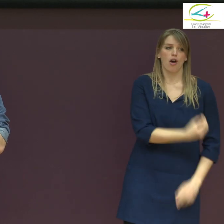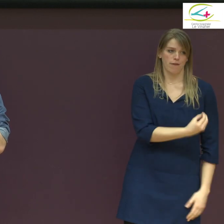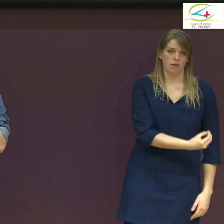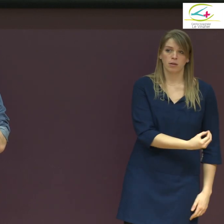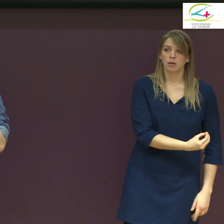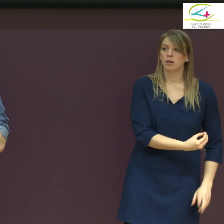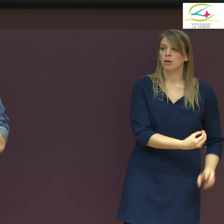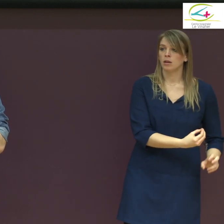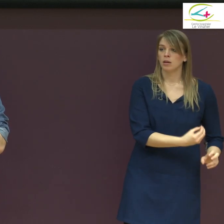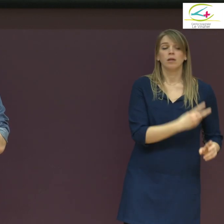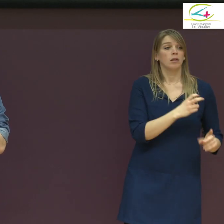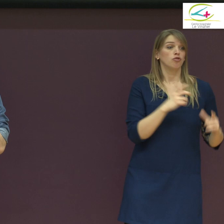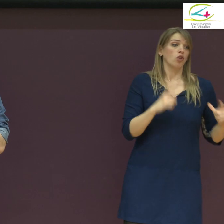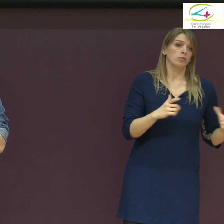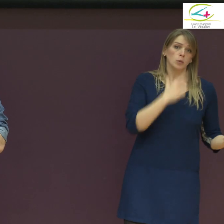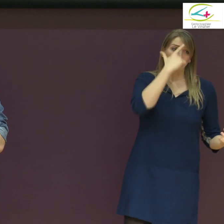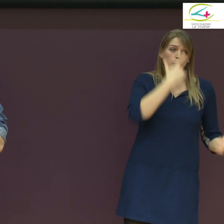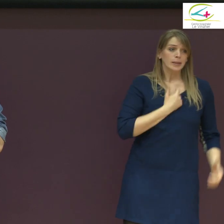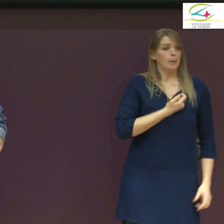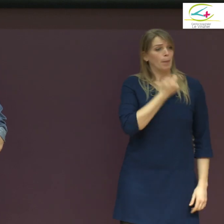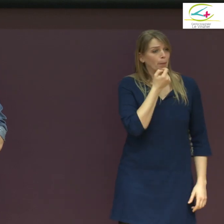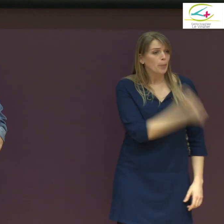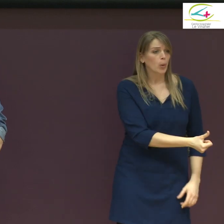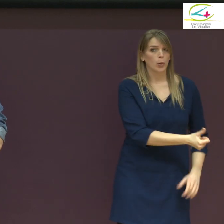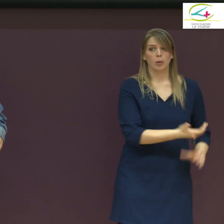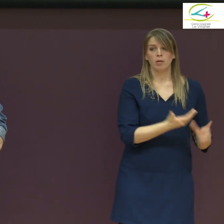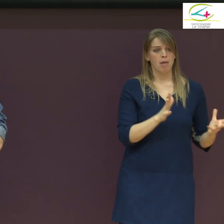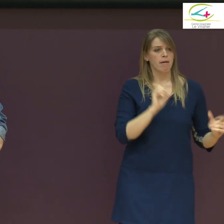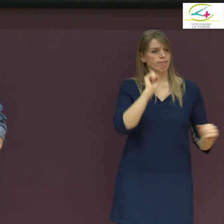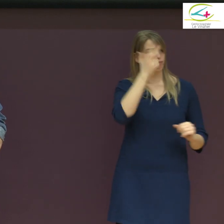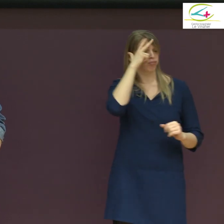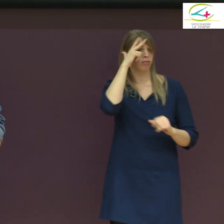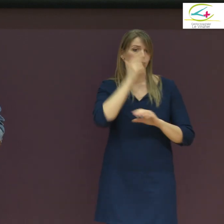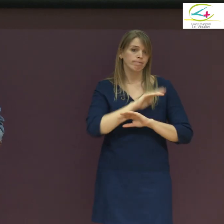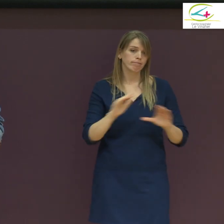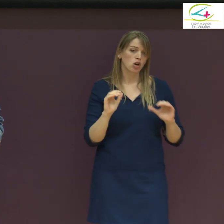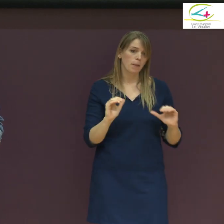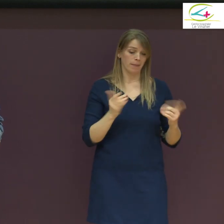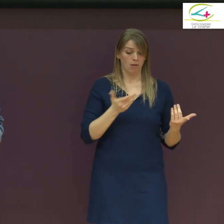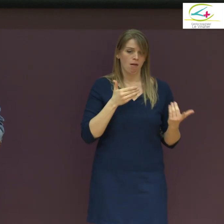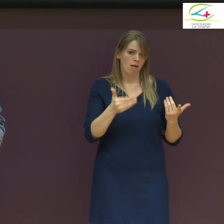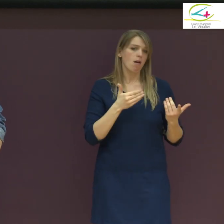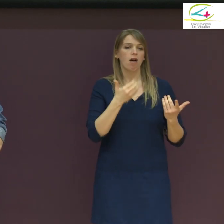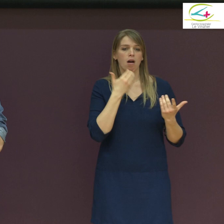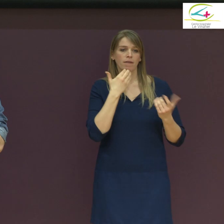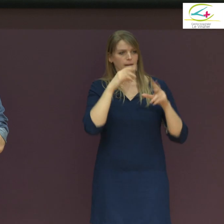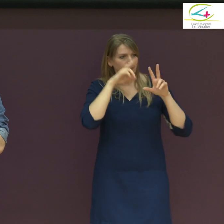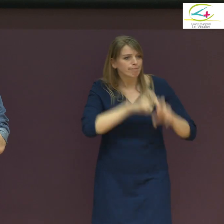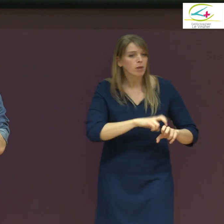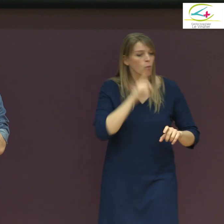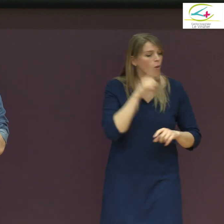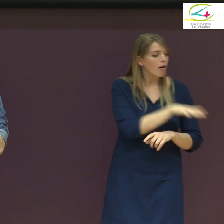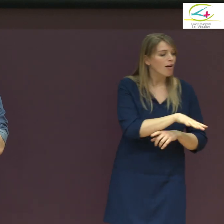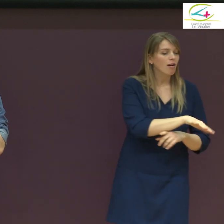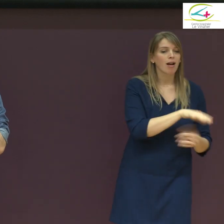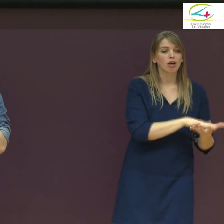qui se suicide très peu, mais on s'en souvient bien, et qu'on aimerait étudier là, dans les années à venir, parce qu'eux n'utilisent pas les